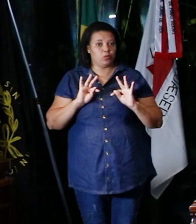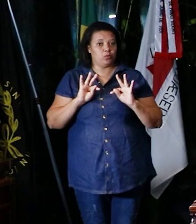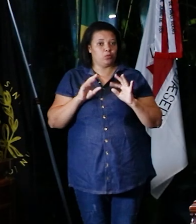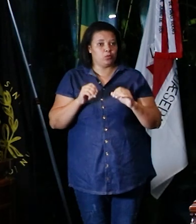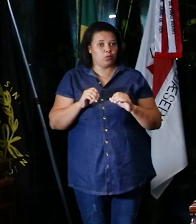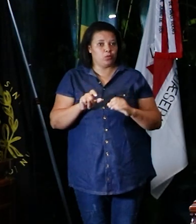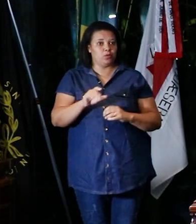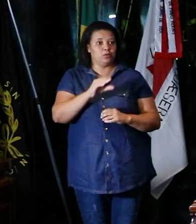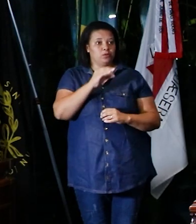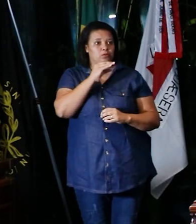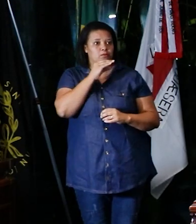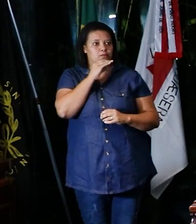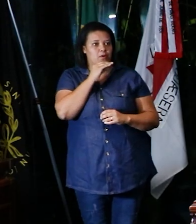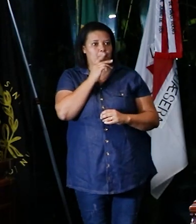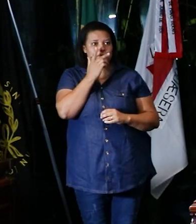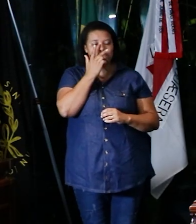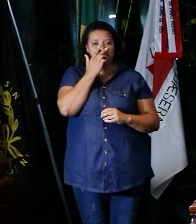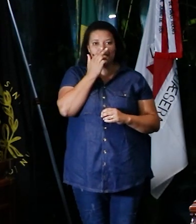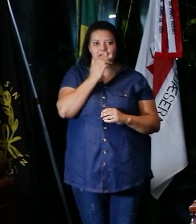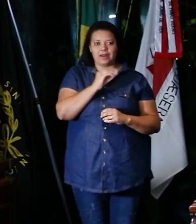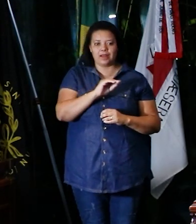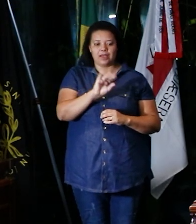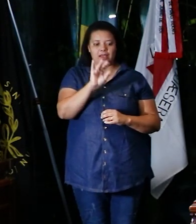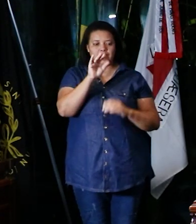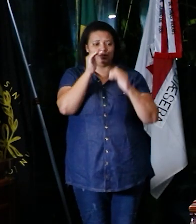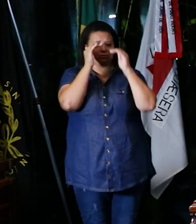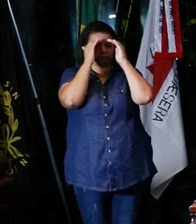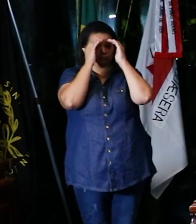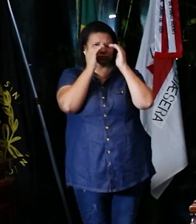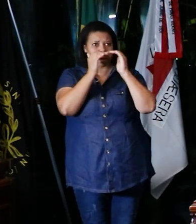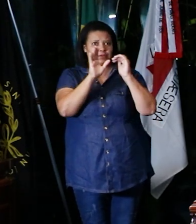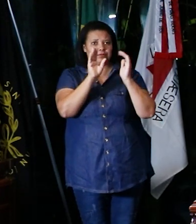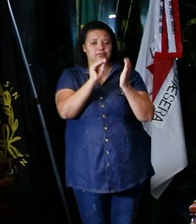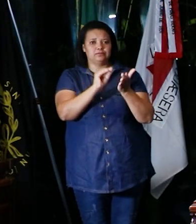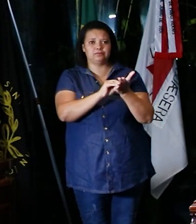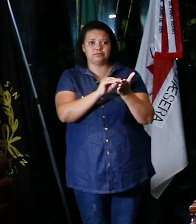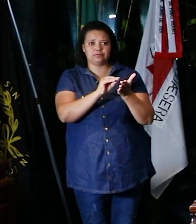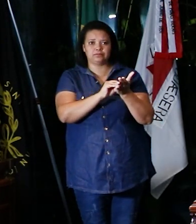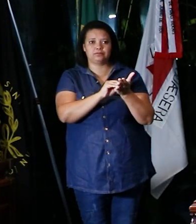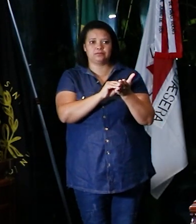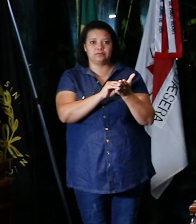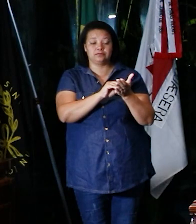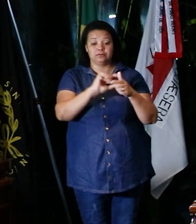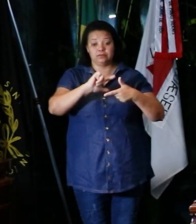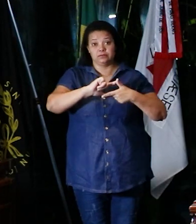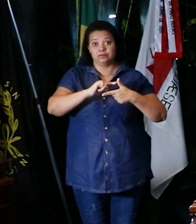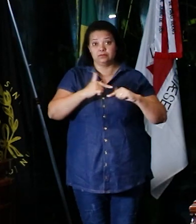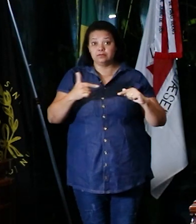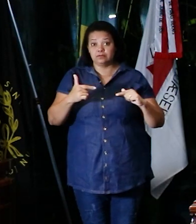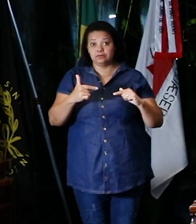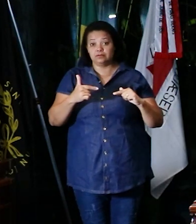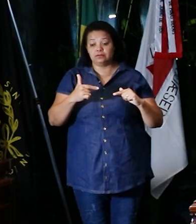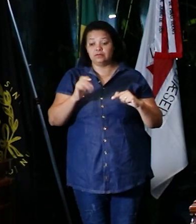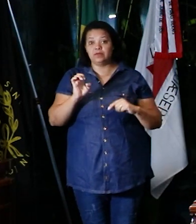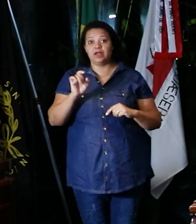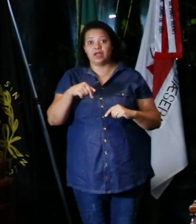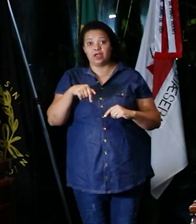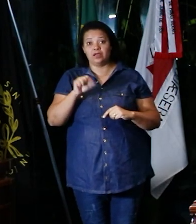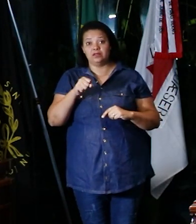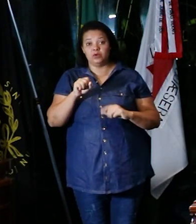de insubordinação, por exemplo, é modernista? É. Mas é em